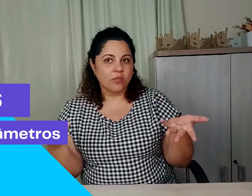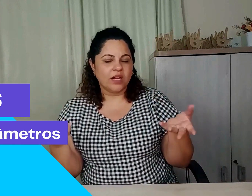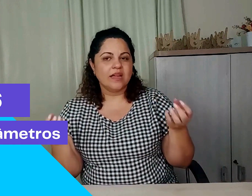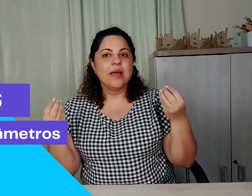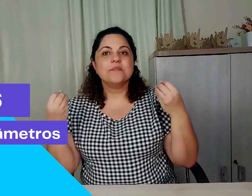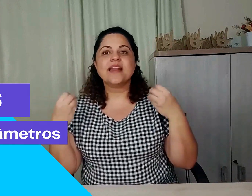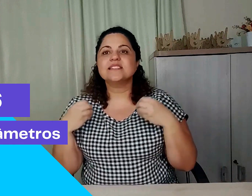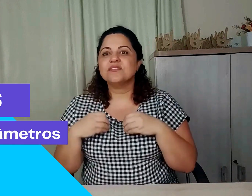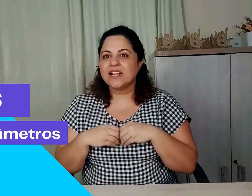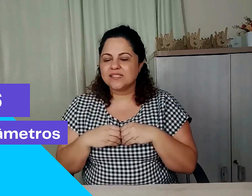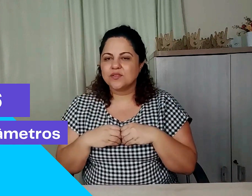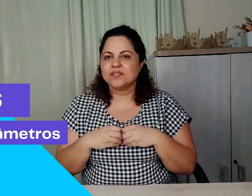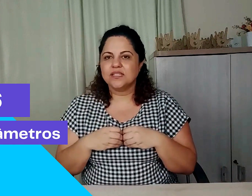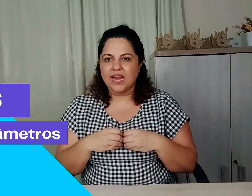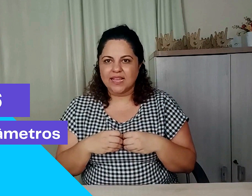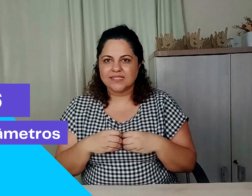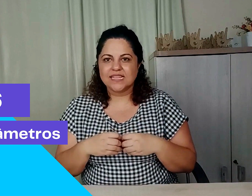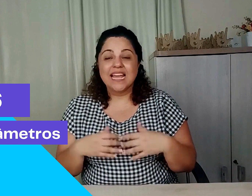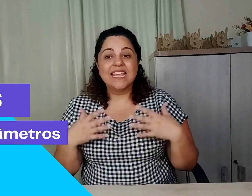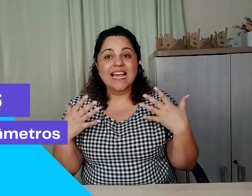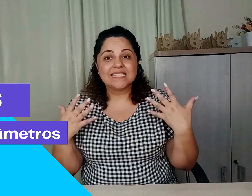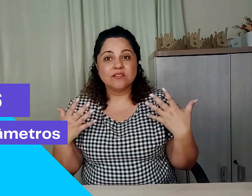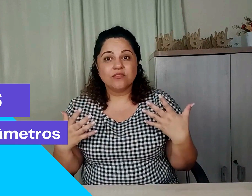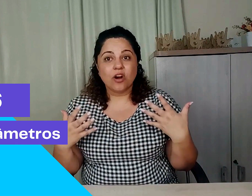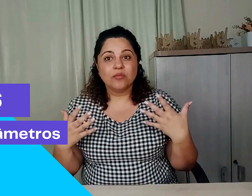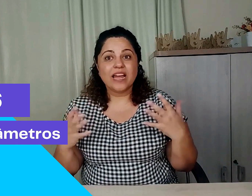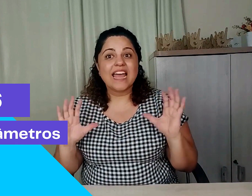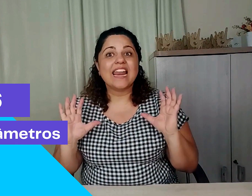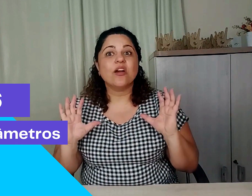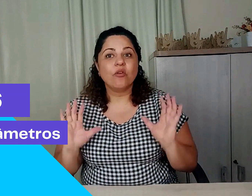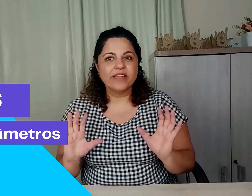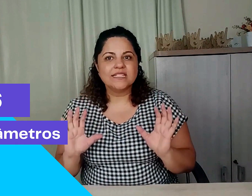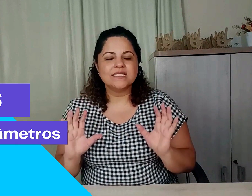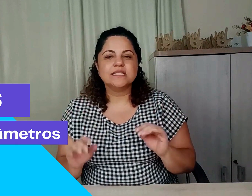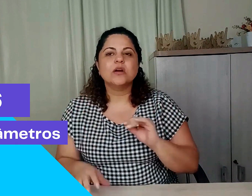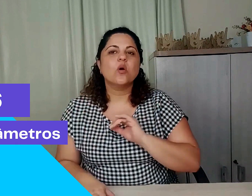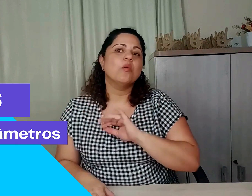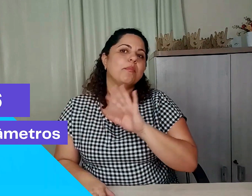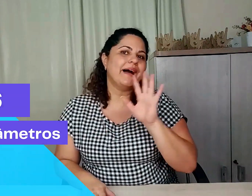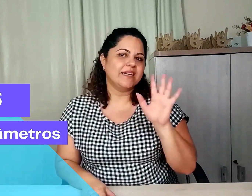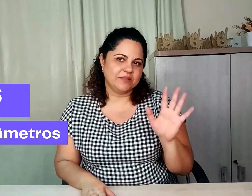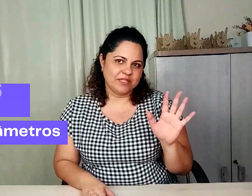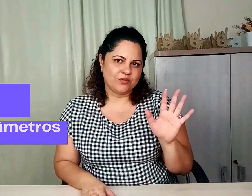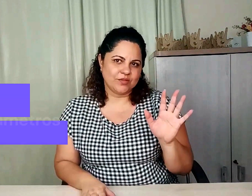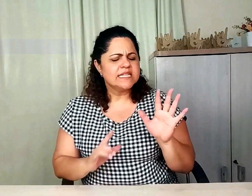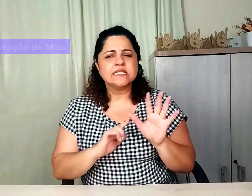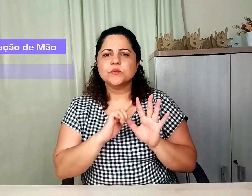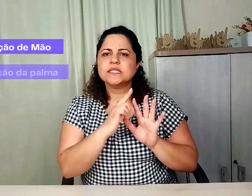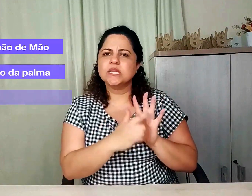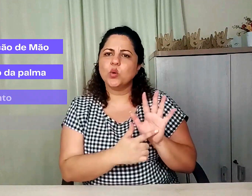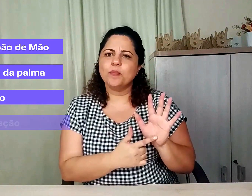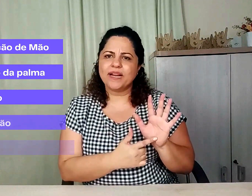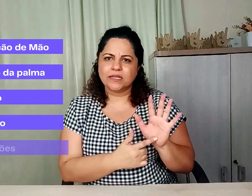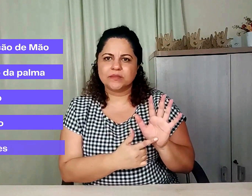fórmula para se fazer os sinais. E essa fórmula ela é conhecida como parâmetros. São 5